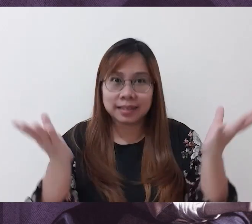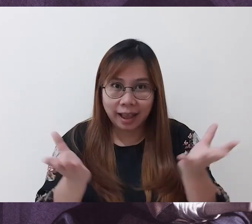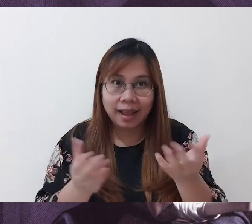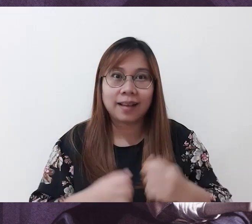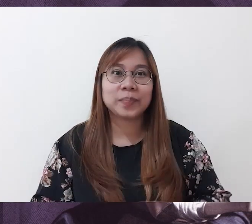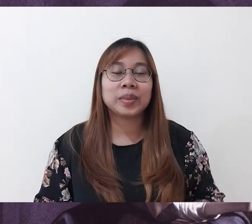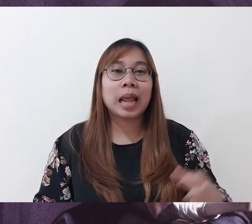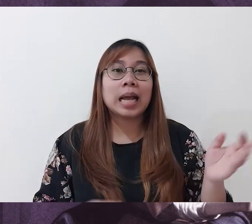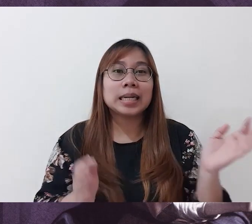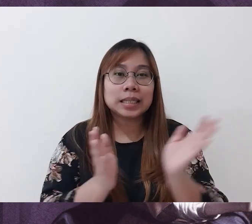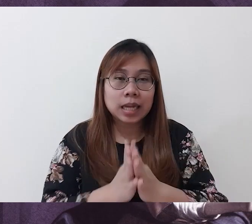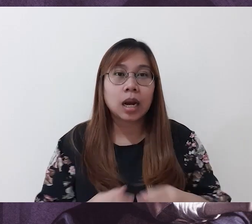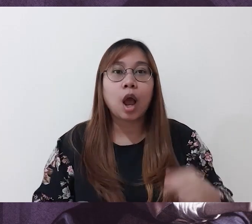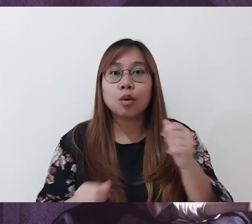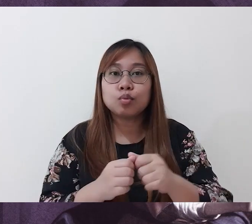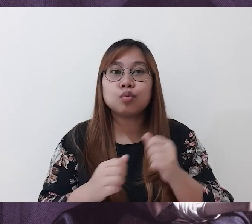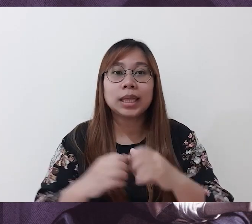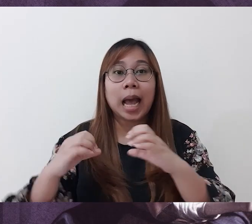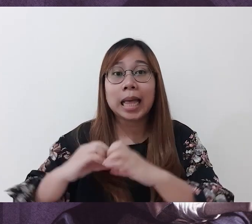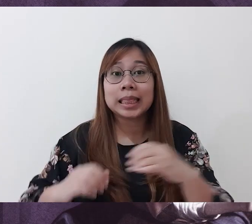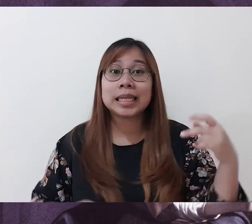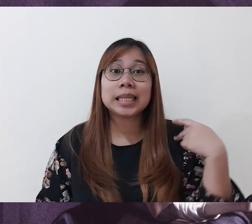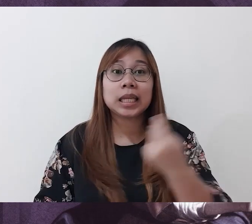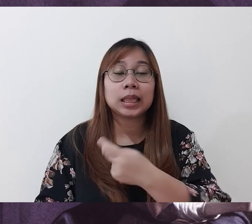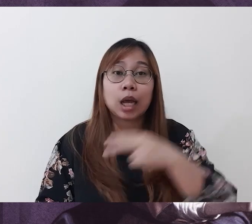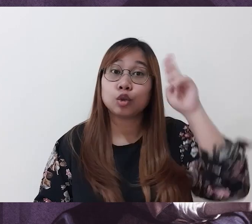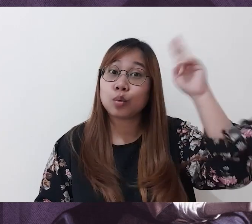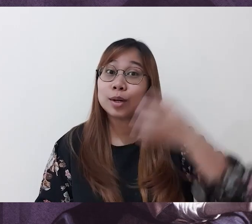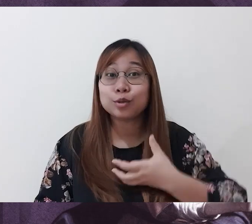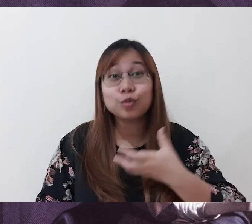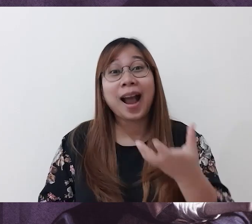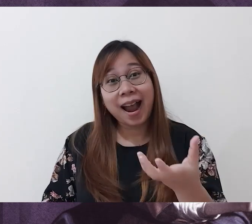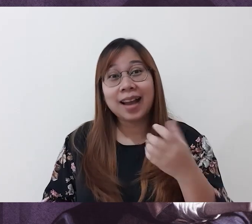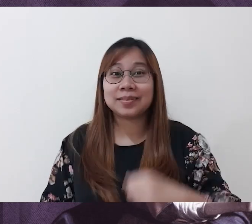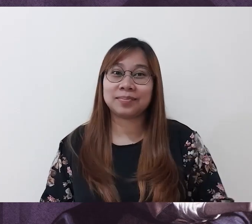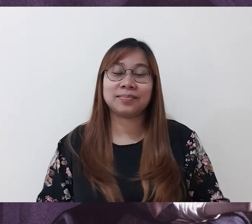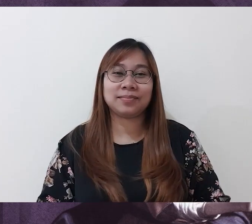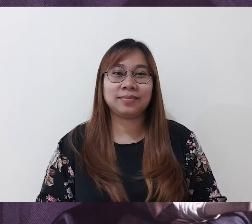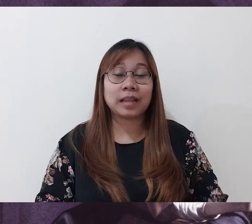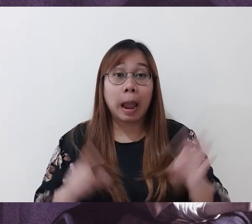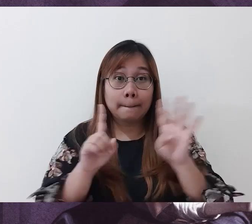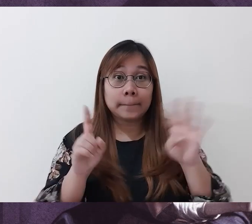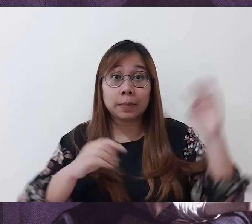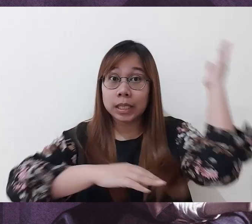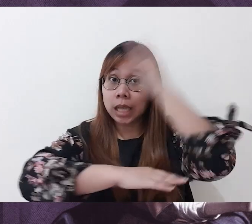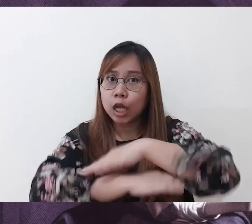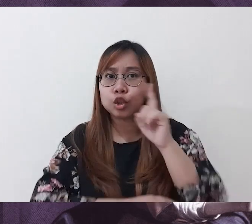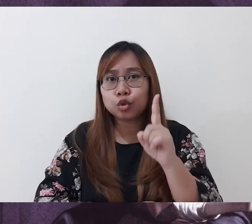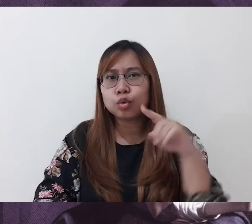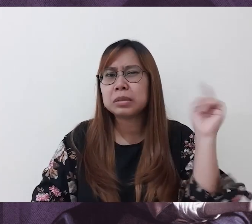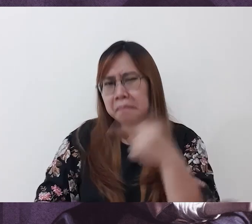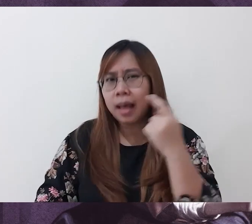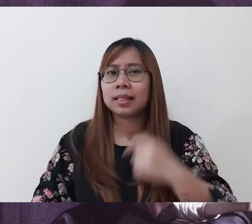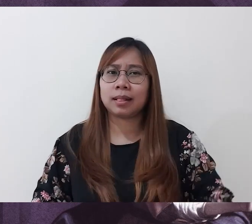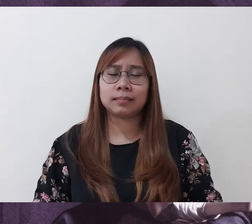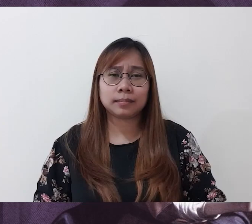belajar banyak dan membuat kita nanti hatinya lebih mirip seperti yang berkenan kepada Tuhan. 14 hari itu cepat